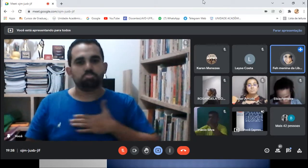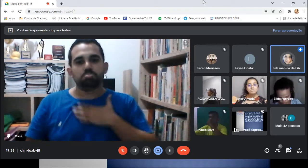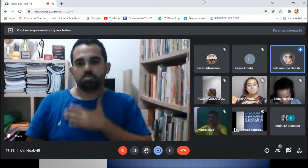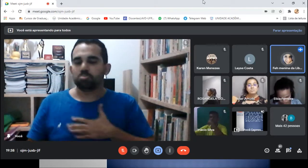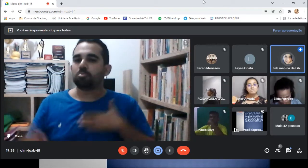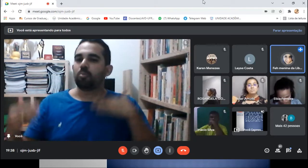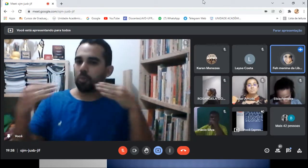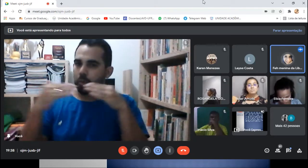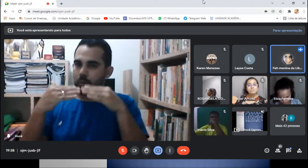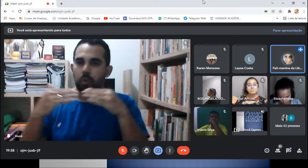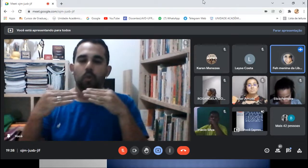esses novos